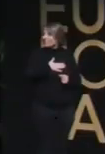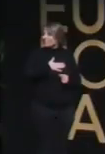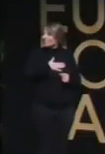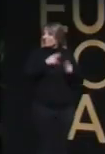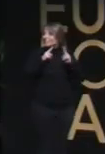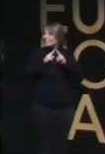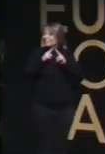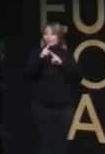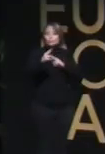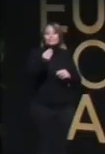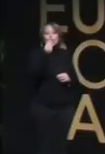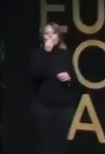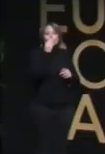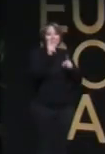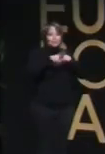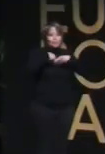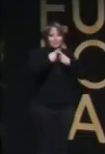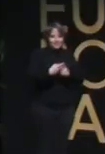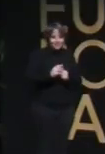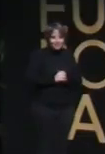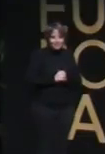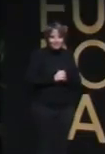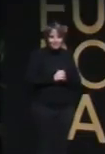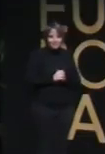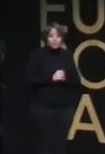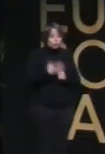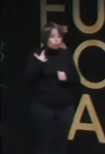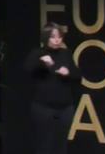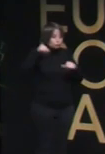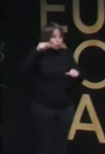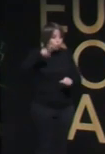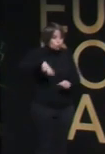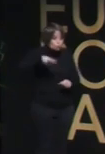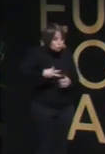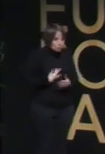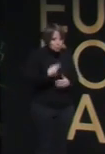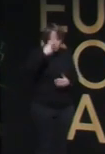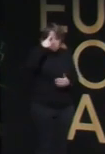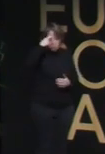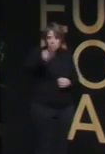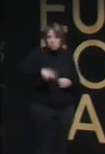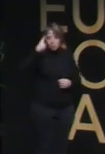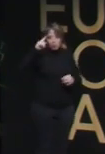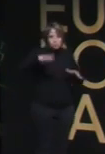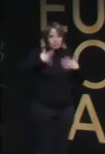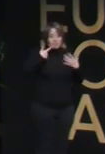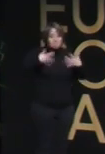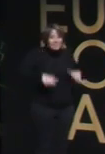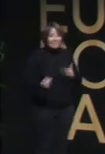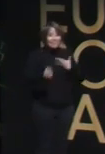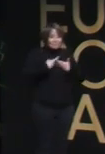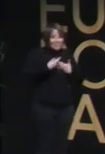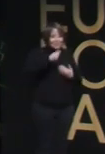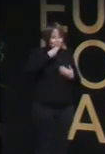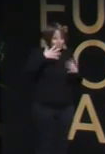las comidas familiares. Yo no lo hubiera esperado nunca. Os lo juro. De hecho, a mí me cuesta que mi hija venga a la mesa a comer a veces.